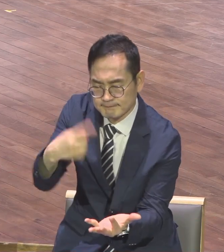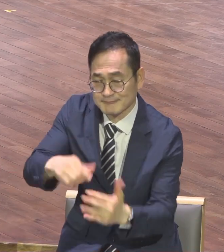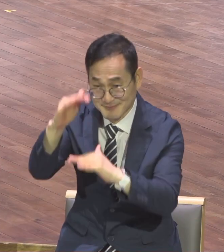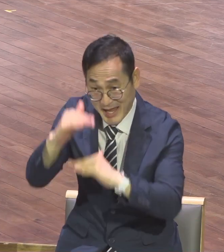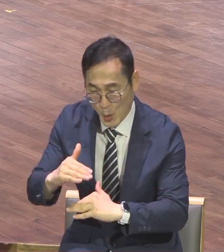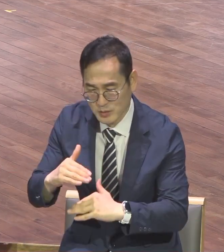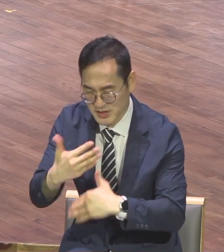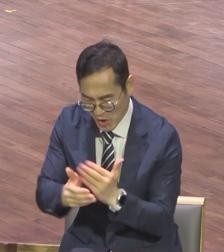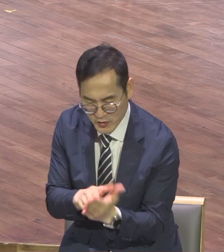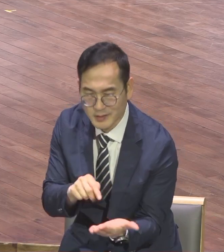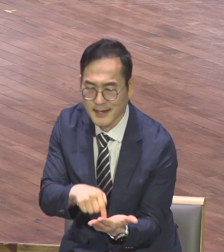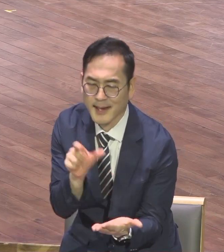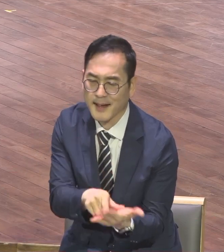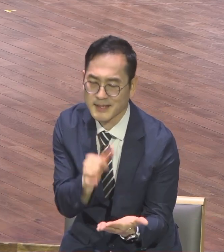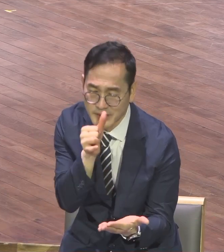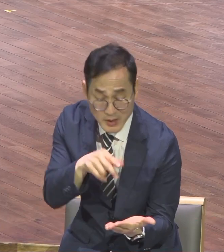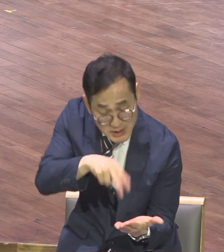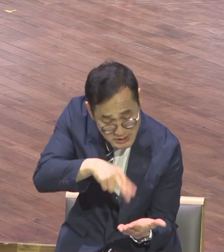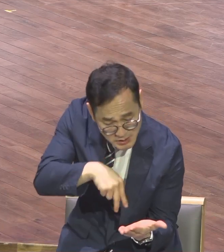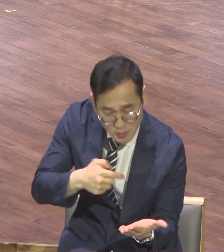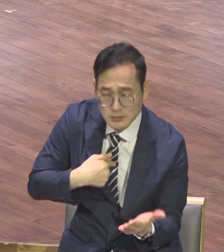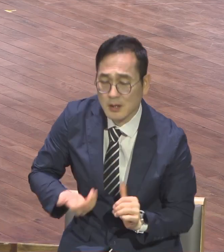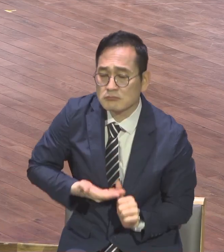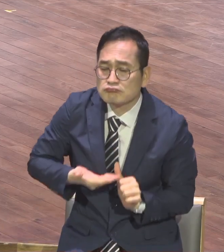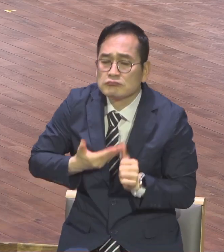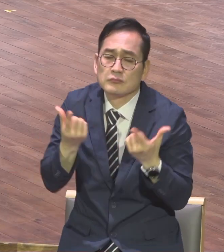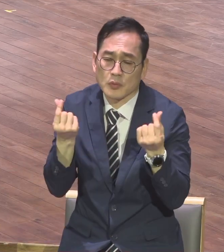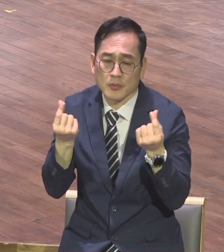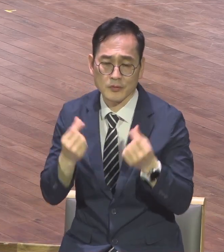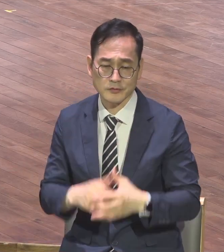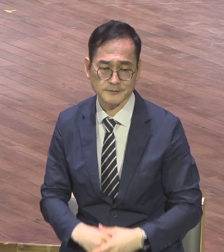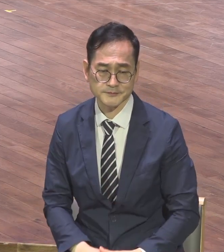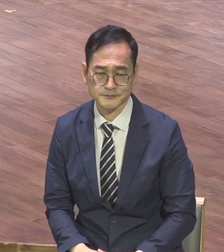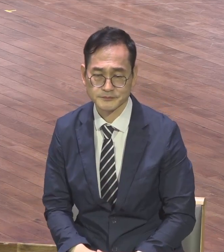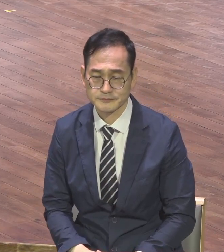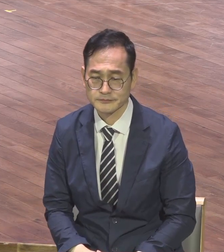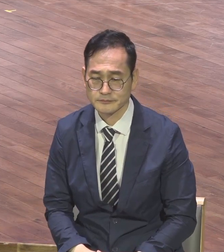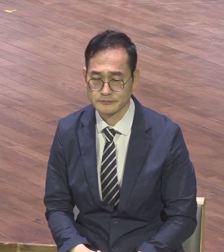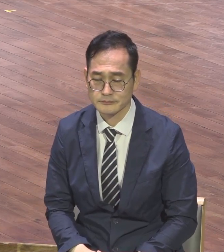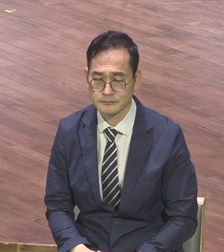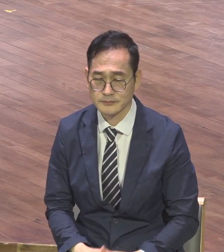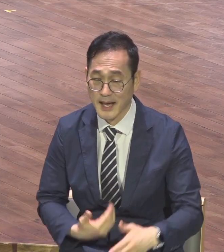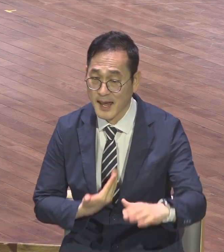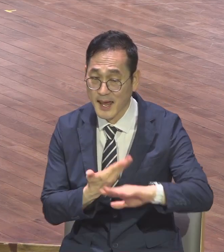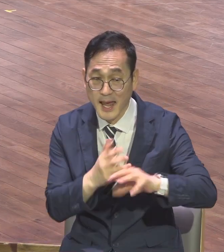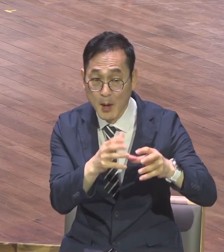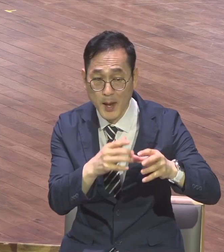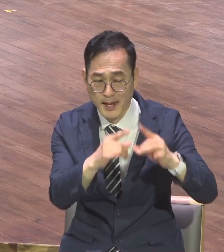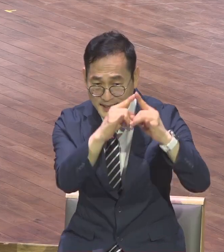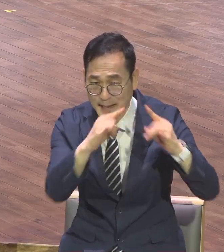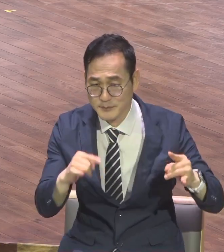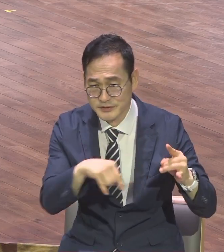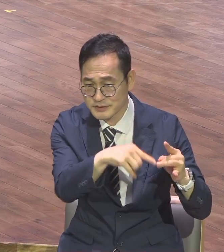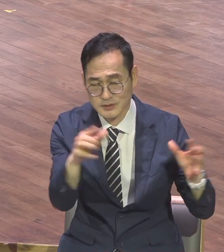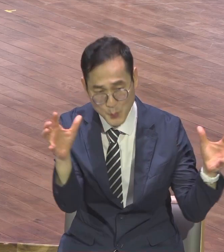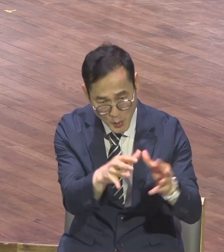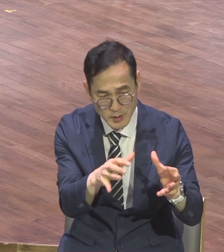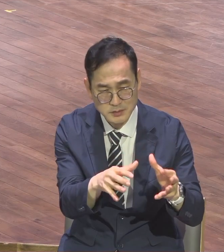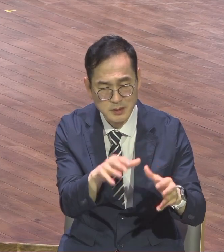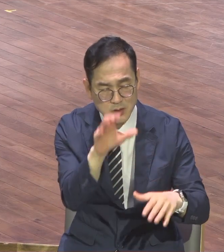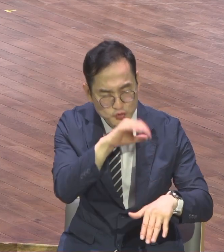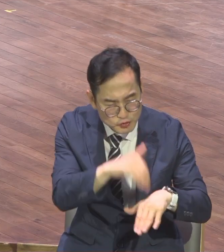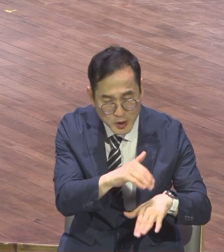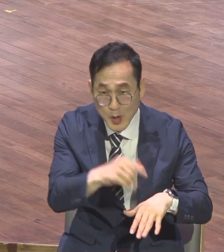영적 양육은 정말 중요하죠. 우리가 해외 전도 캠프를 그렇게 왜 하느냐? 바로 바울이 한 것처럼 이